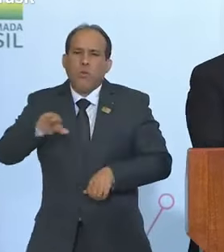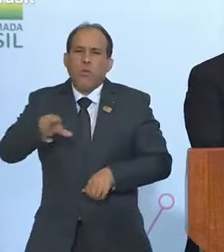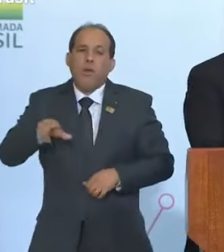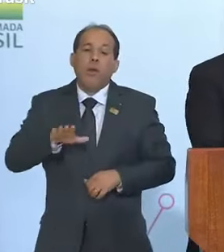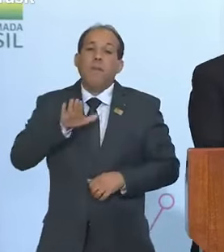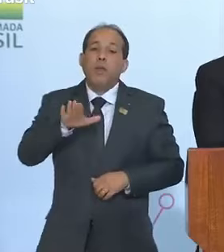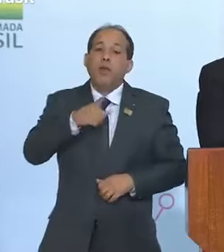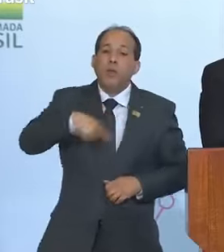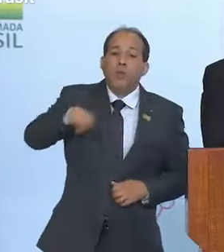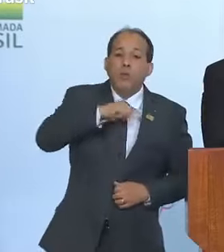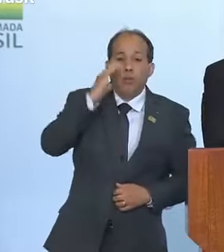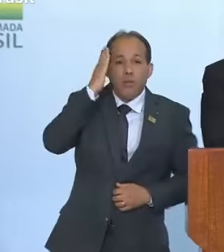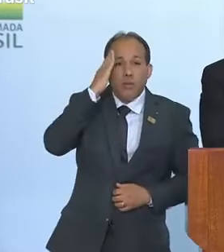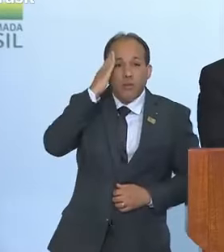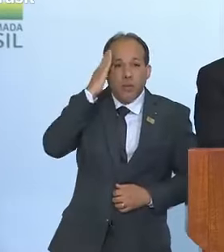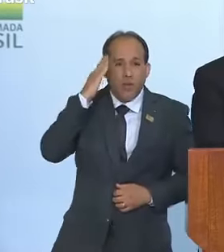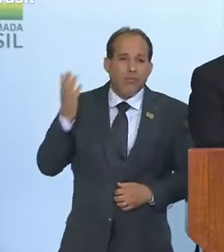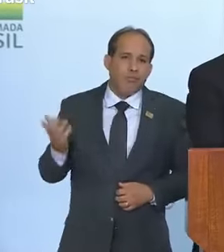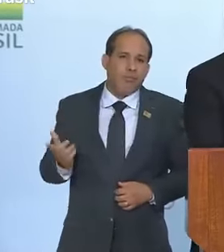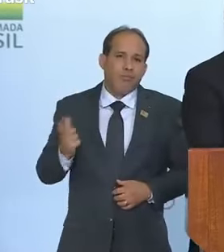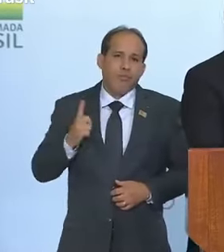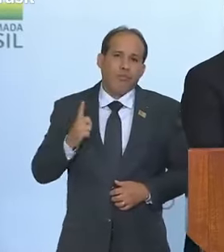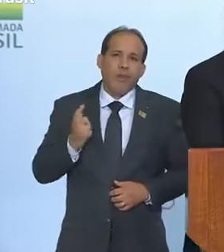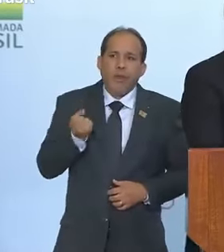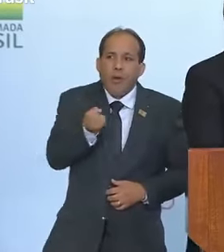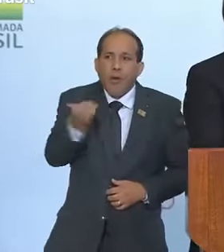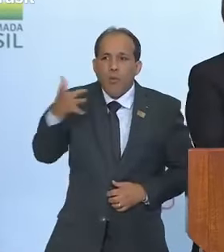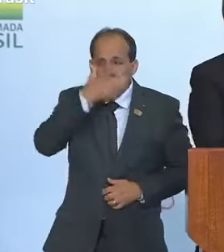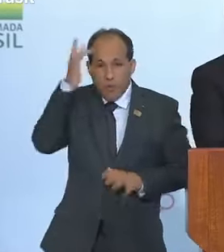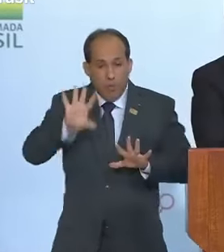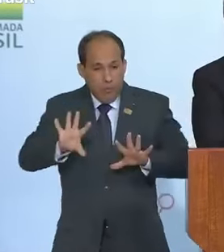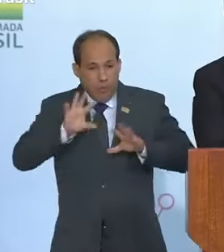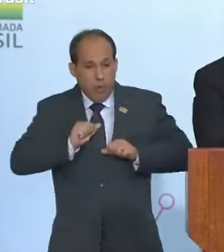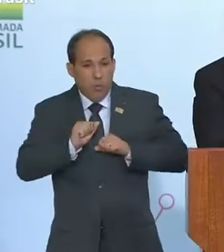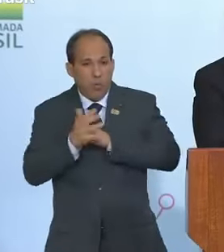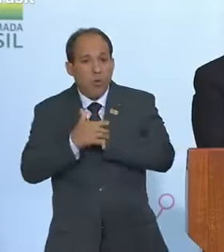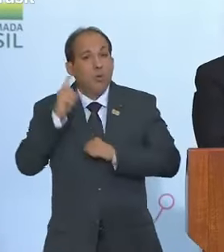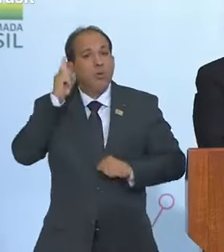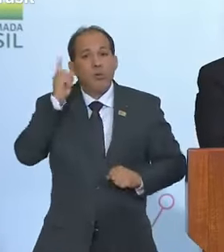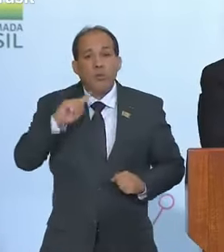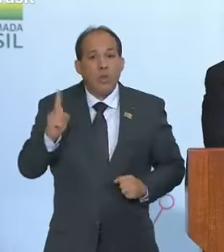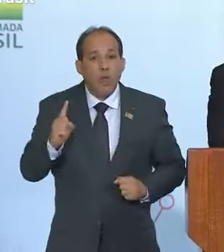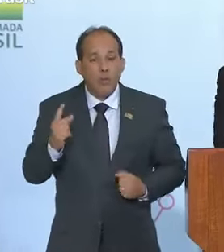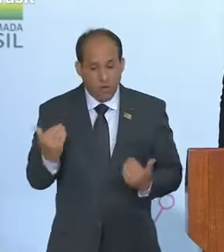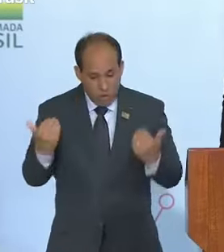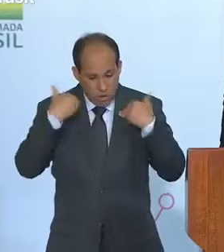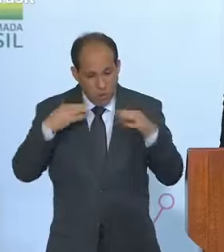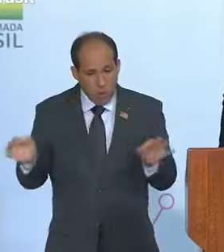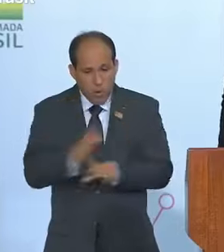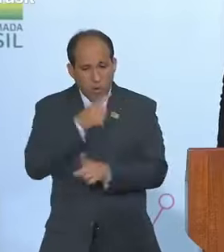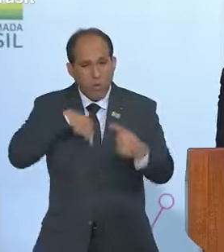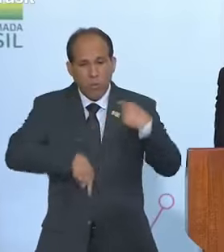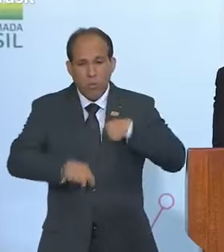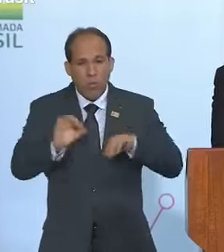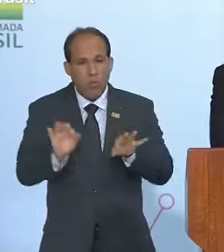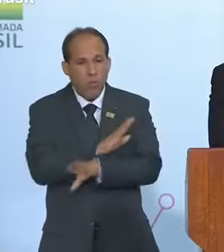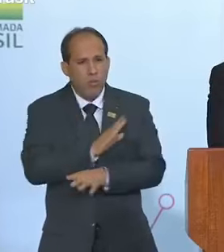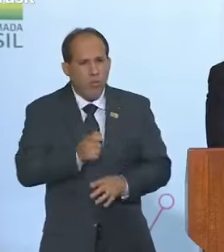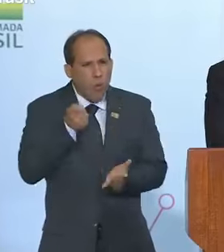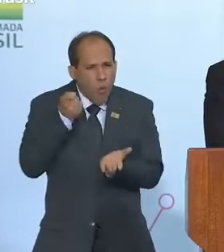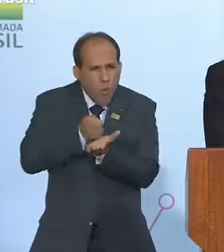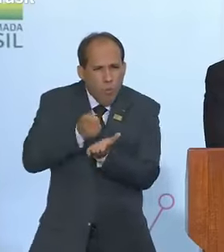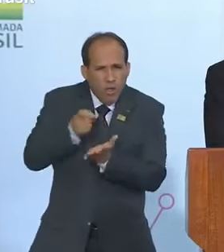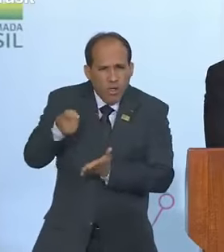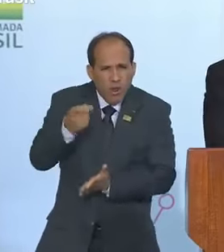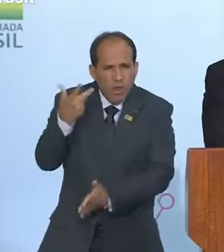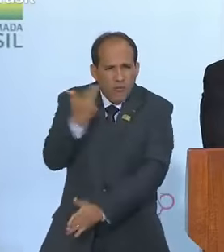nós sabemos, né, que muita gente contraiu e nem sabe que contraiu, já está imunizado. Vai obrigar essa pessoa